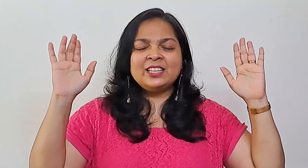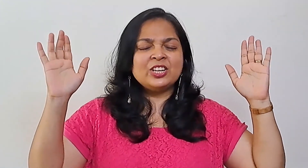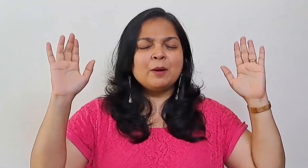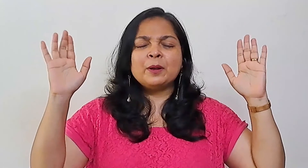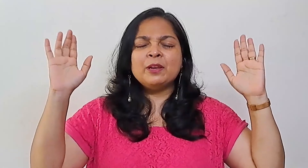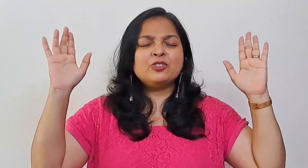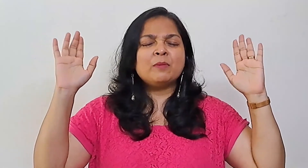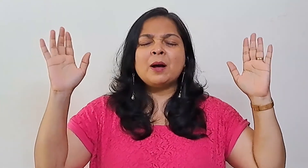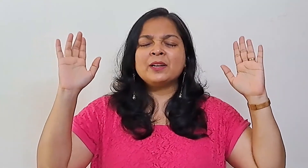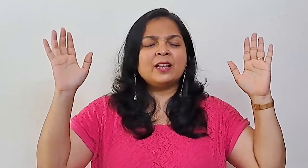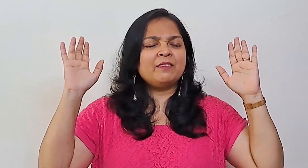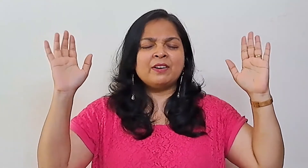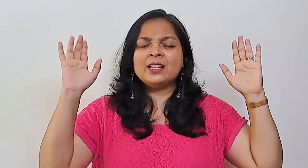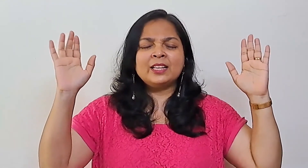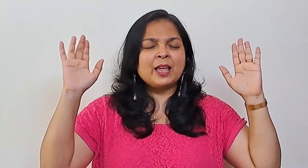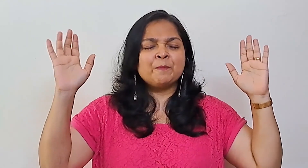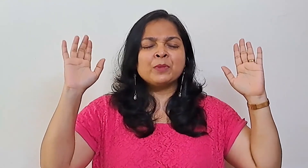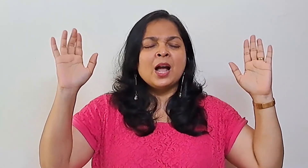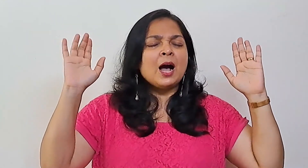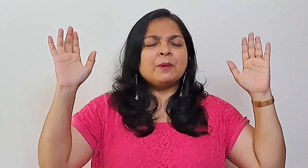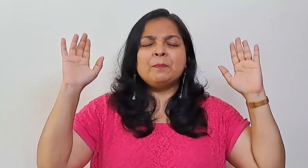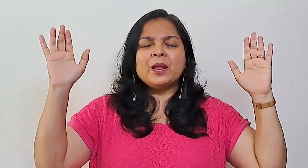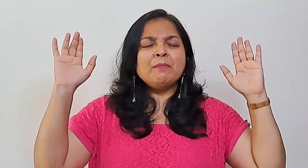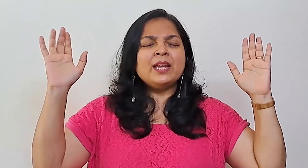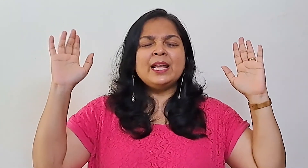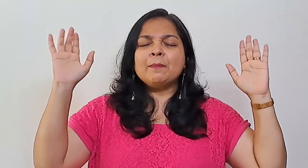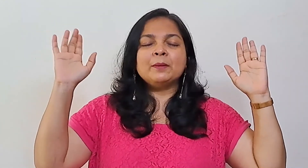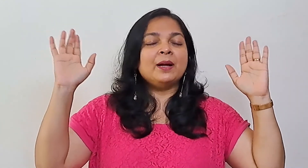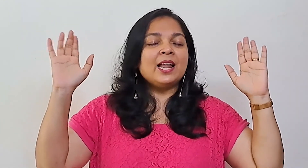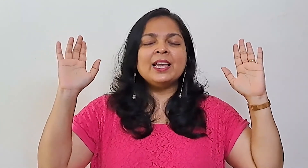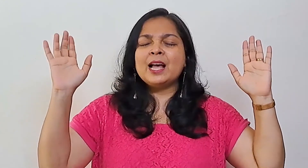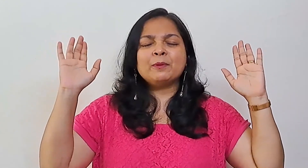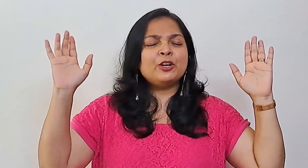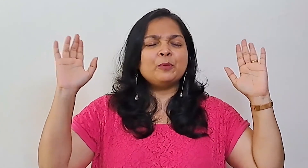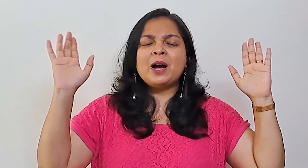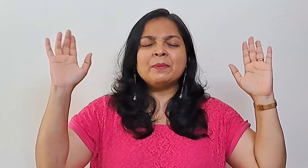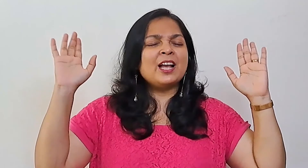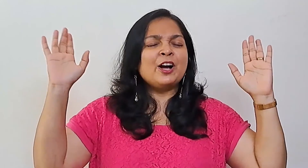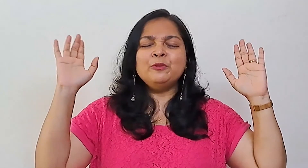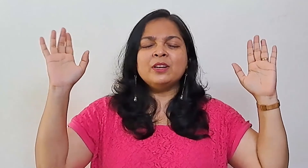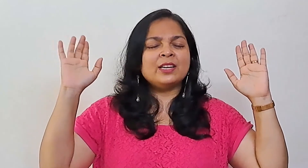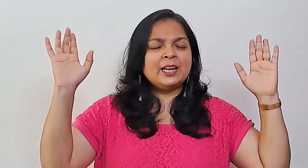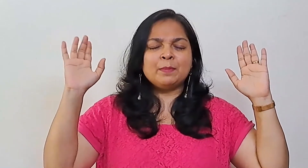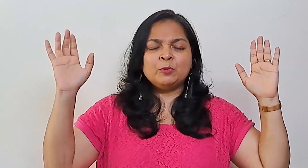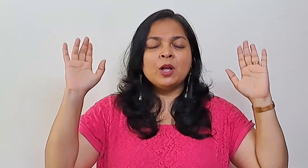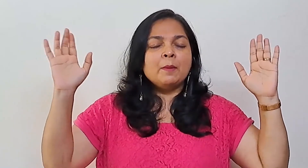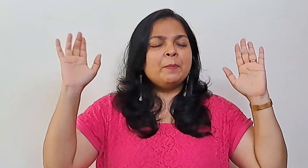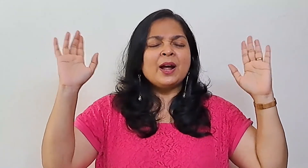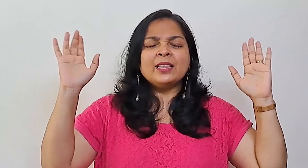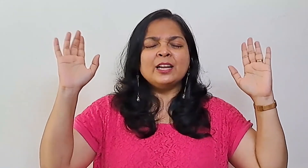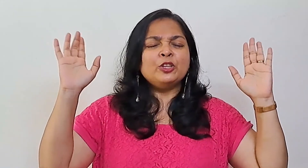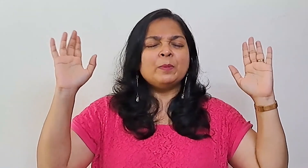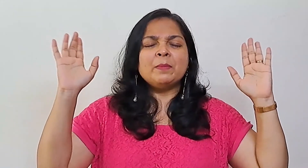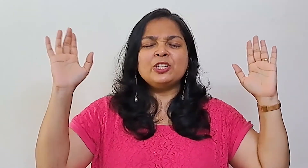ਹੋ। ਧੰਨਵਾਦ ਪਿਤਾ ਪਰਮੇਸ਼ਵਰ, ਅਸੀਂ ਤੁਹਾਡਾ ਧੰਨਵਾਦ ਕਰਦੇ ਹਾਂ ਤੁਹਾਡੇ ਪ੍ਰੇਮ ਦੇ ਲਈ, ਤੁਹਾਡੀ ਭਲਾਈ ਦੇ ਲਈ, ਤੁਹਾਡੀ ਕਿਰਪਾ ਦੇ ਲਈ। ਧੰਨਵਾਦ